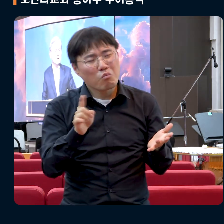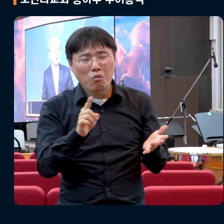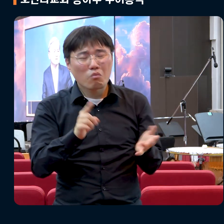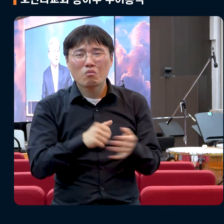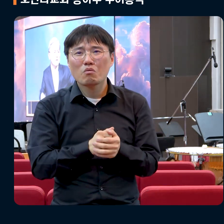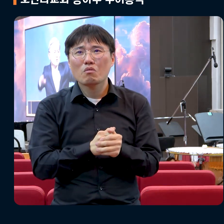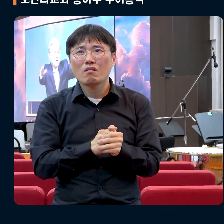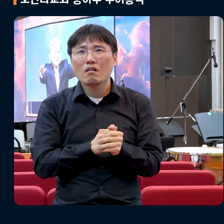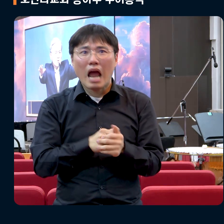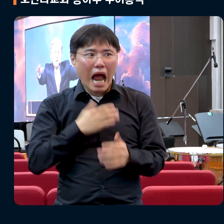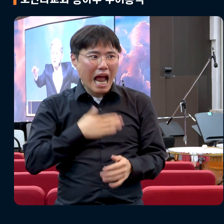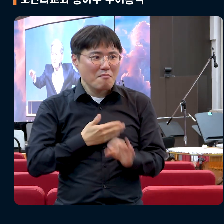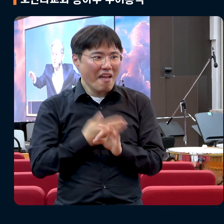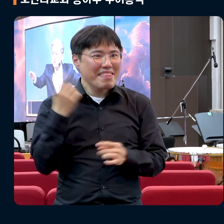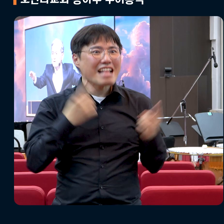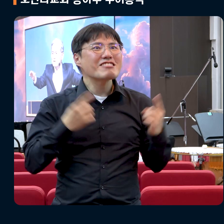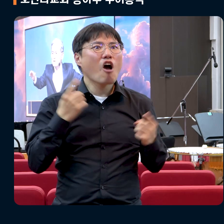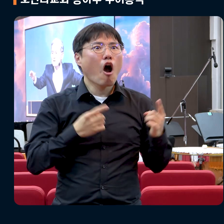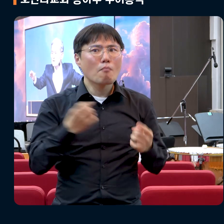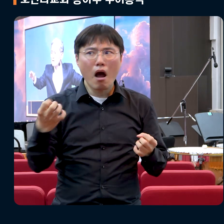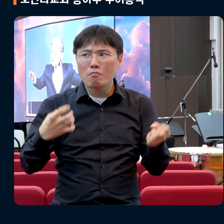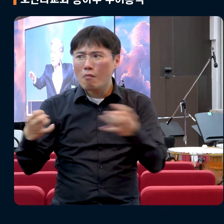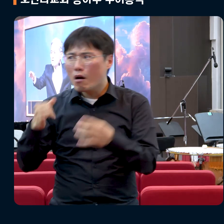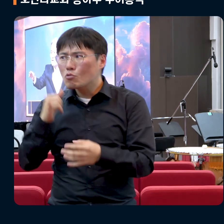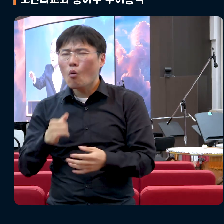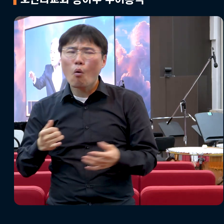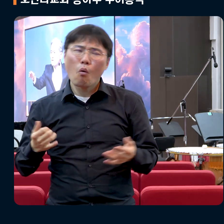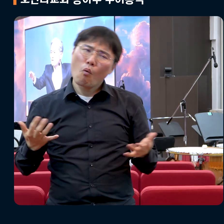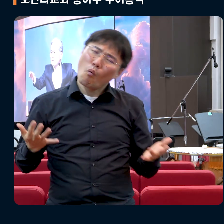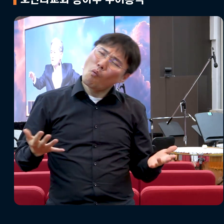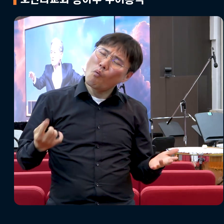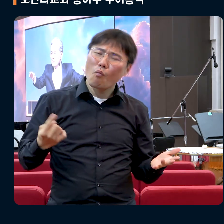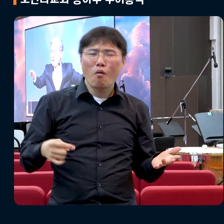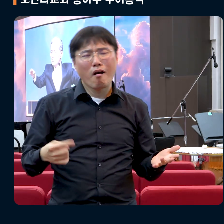물어봤더니 여기 어떠세요? 그랬더니 알면 다쳐 막 이래가면서